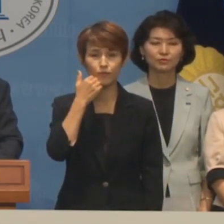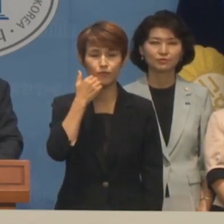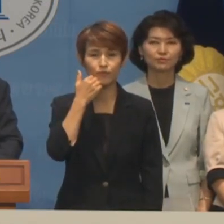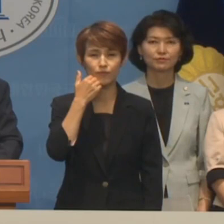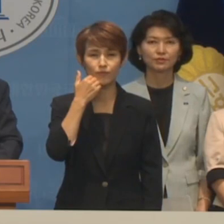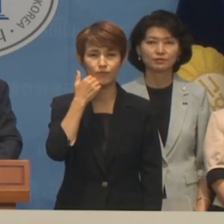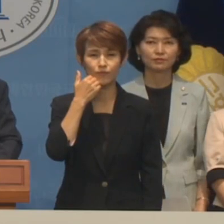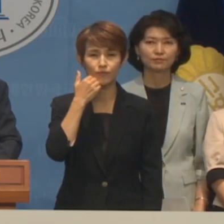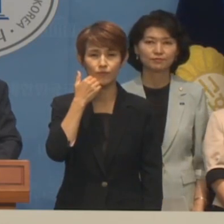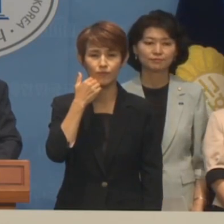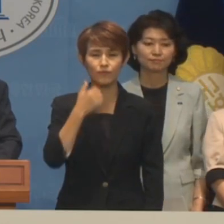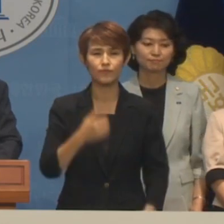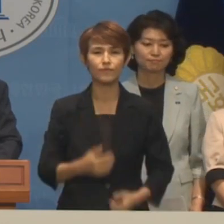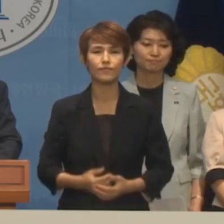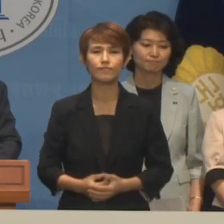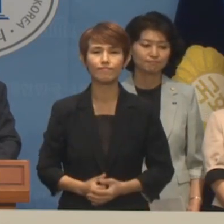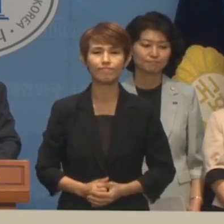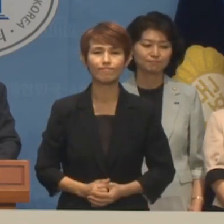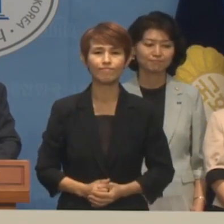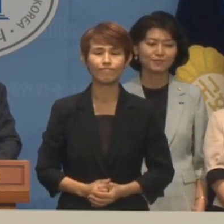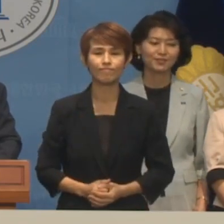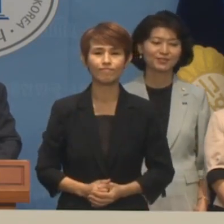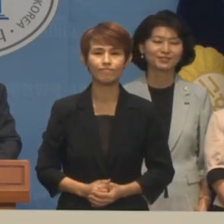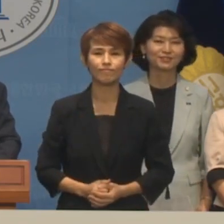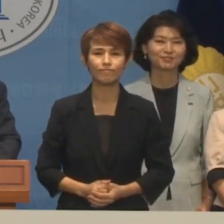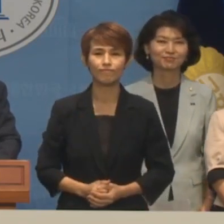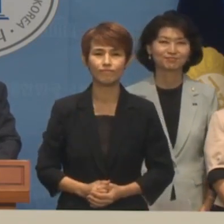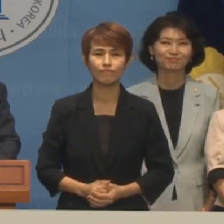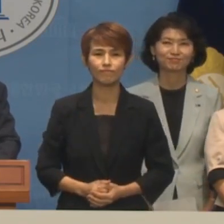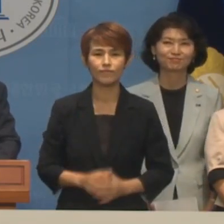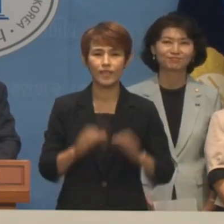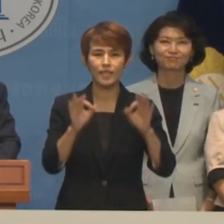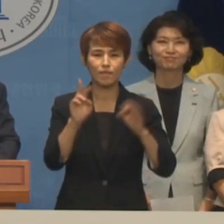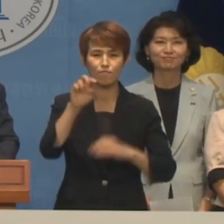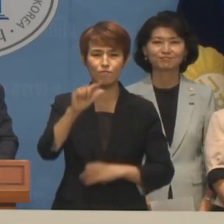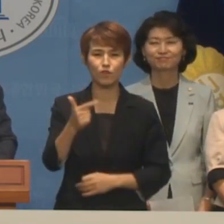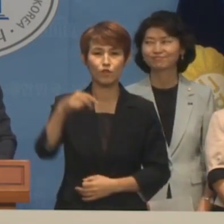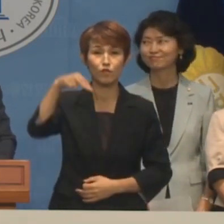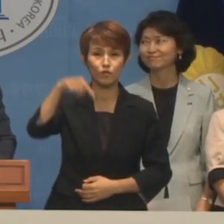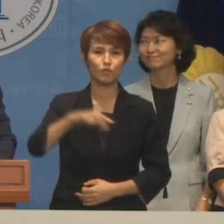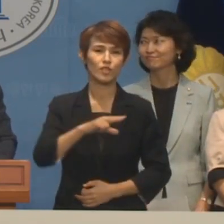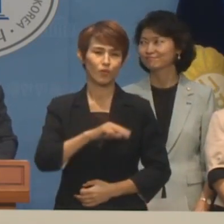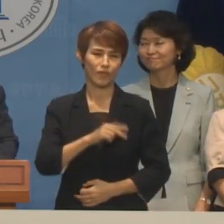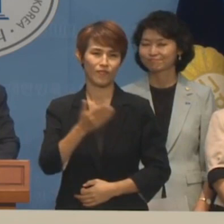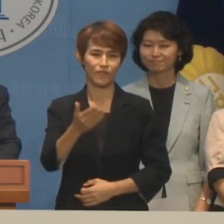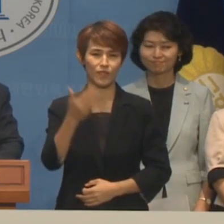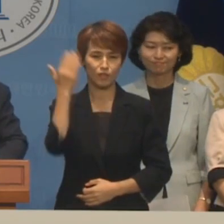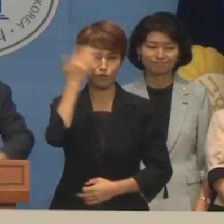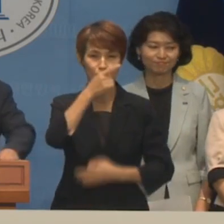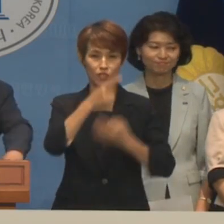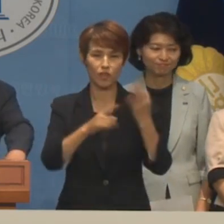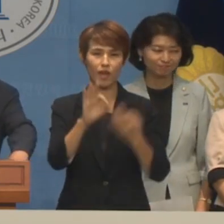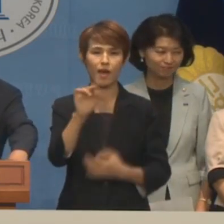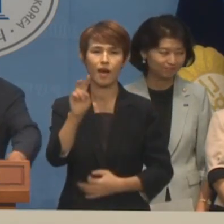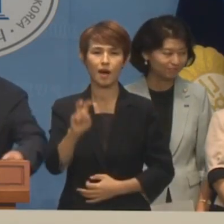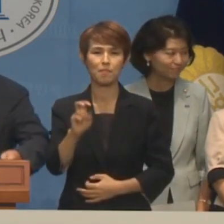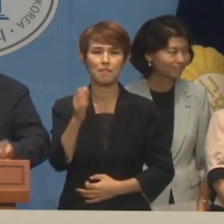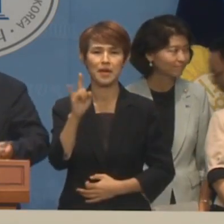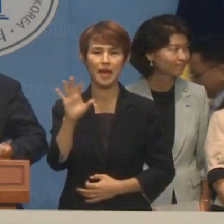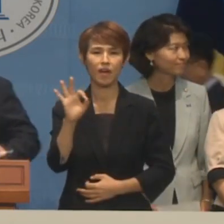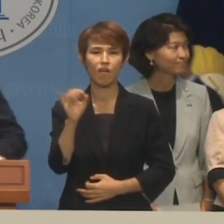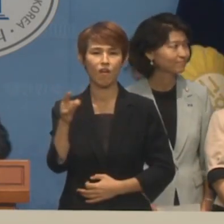우리 순천의 암행의사 김문수 의원님께서 먼저 발언해 주겠습니다. 감사합니다.